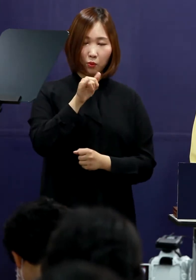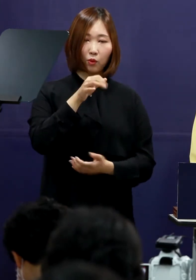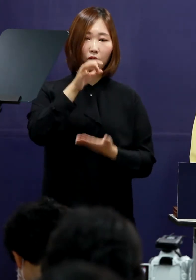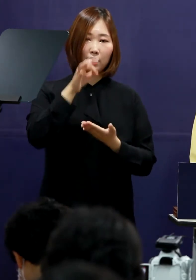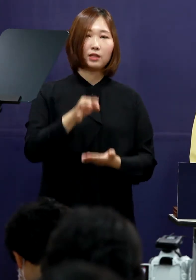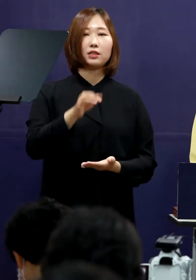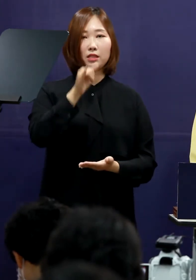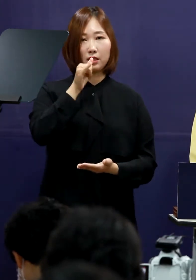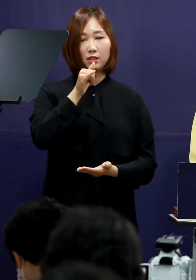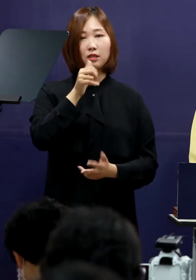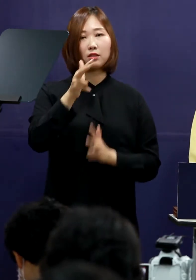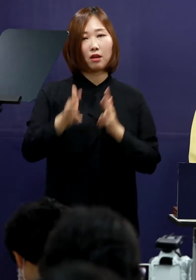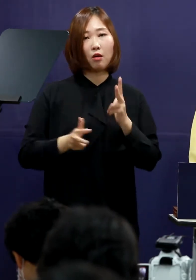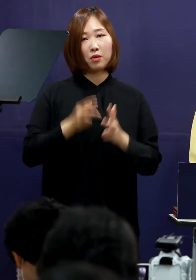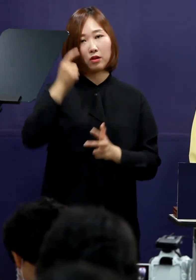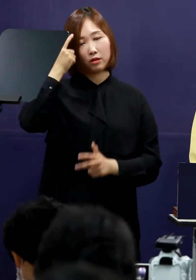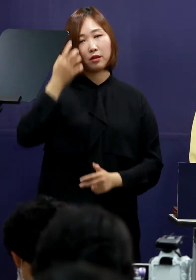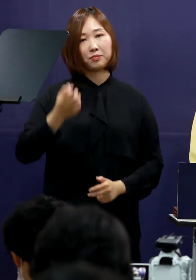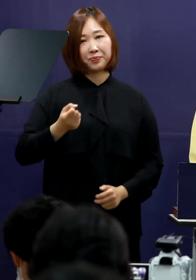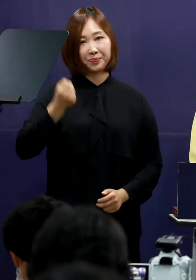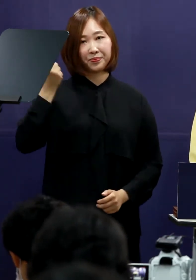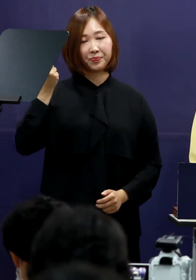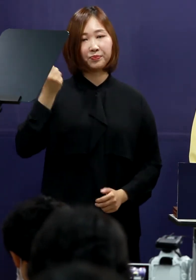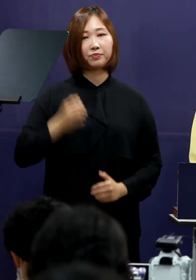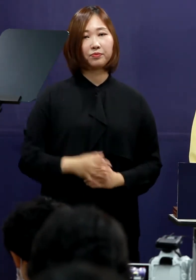사업이라고 생각합니다. 또한